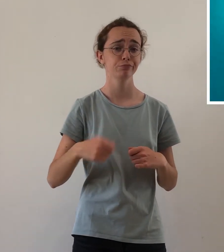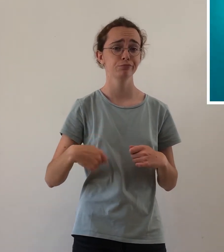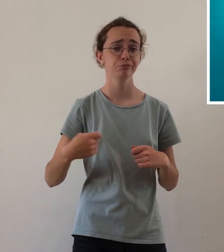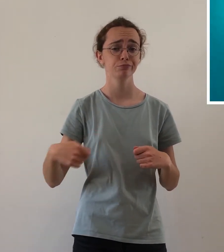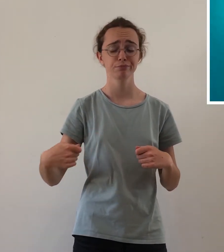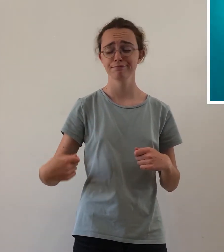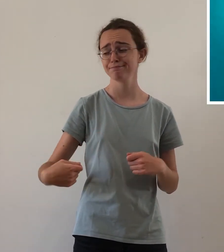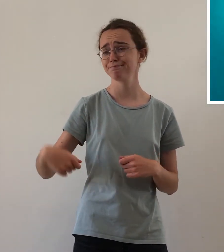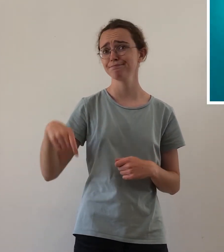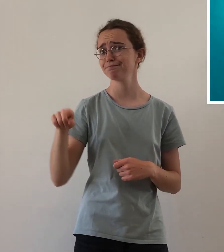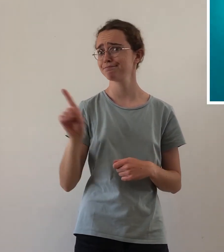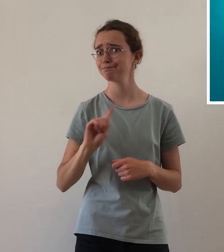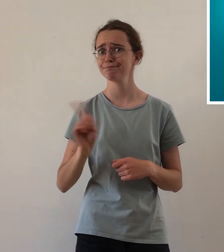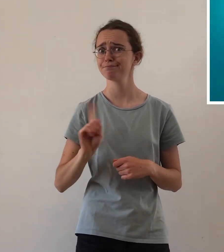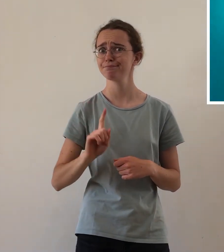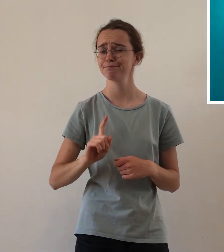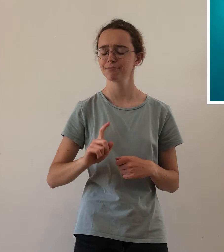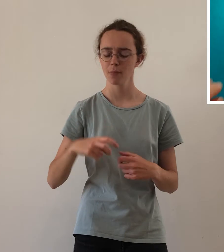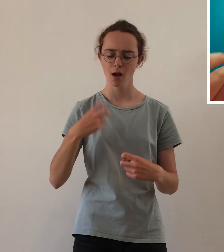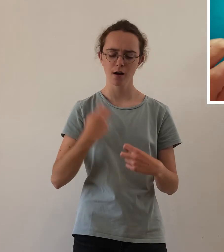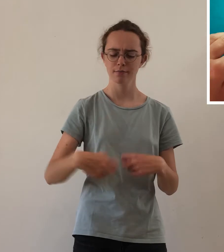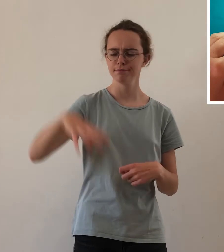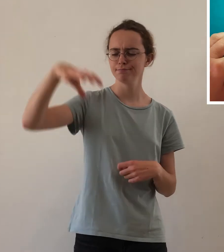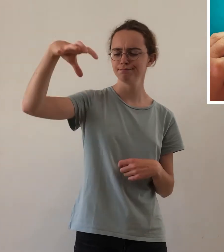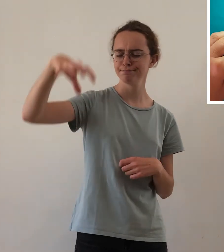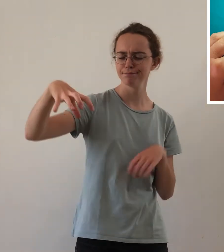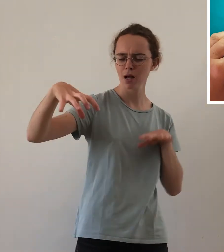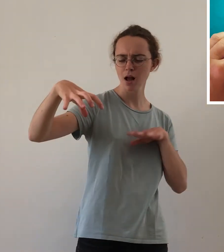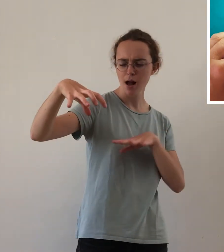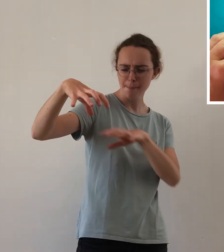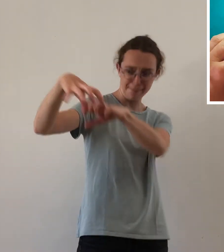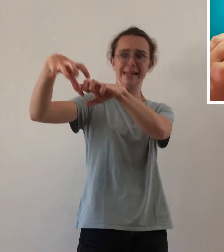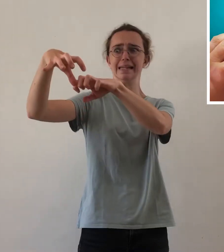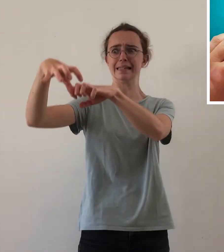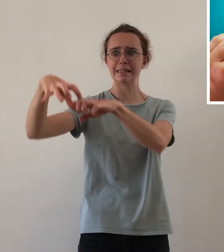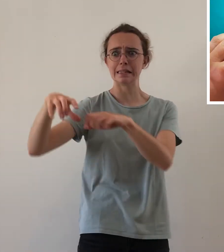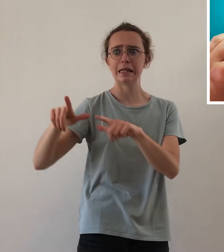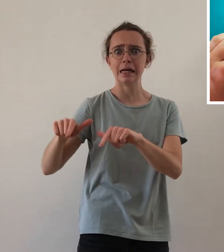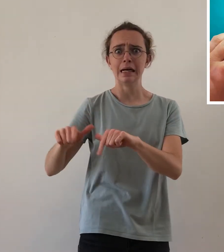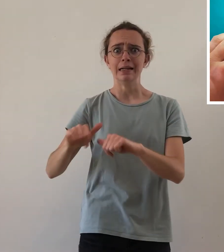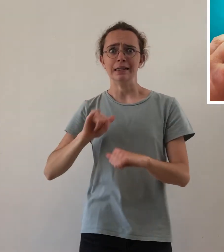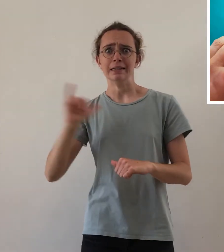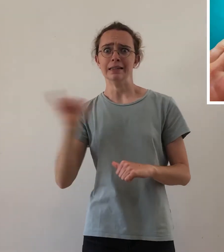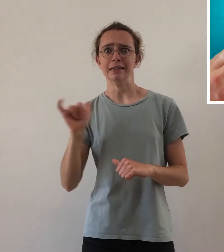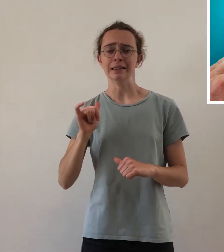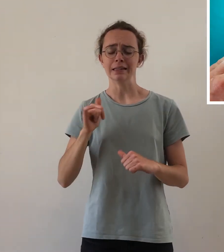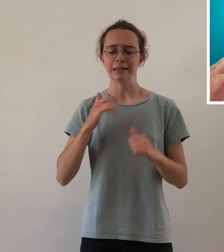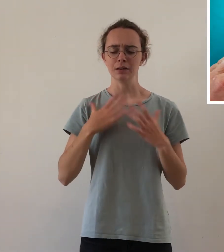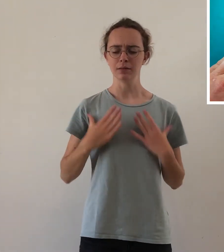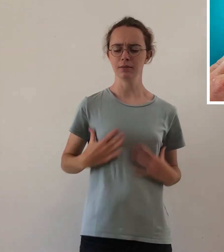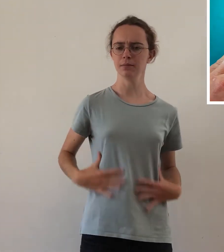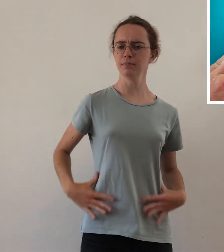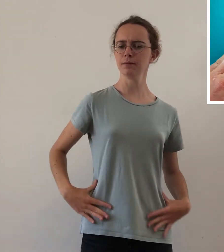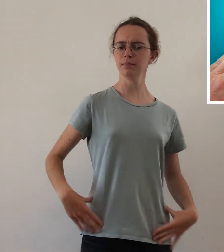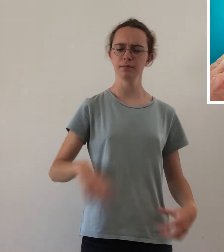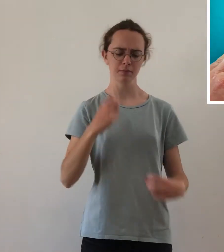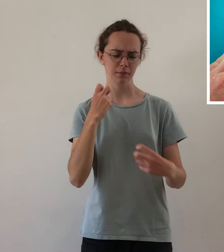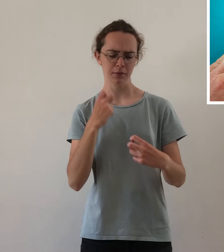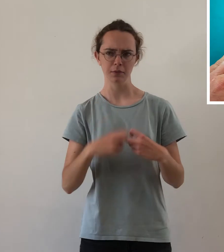Le répit est de courte durée. Bing! Elle heurte un caillou abritant une